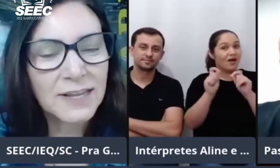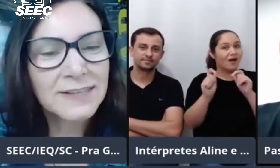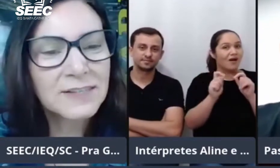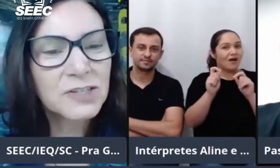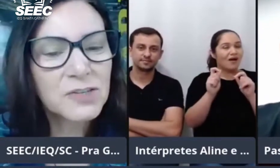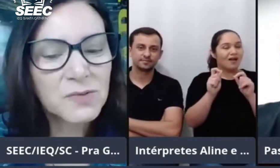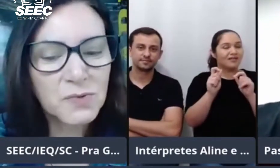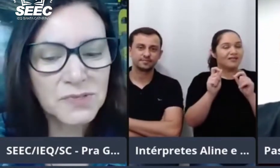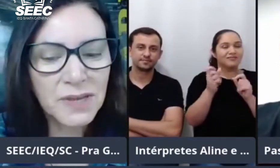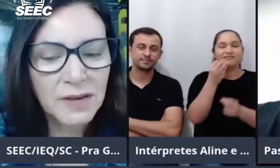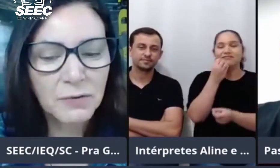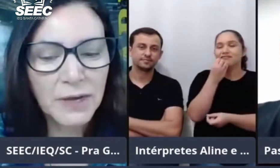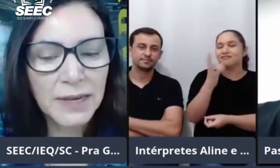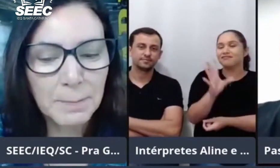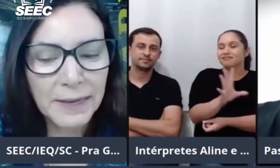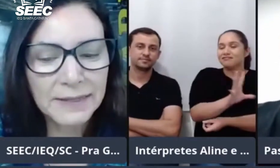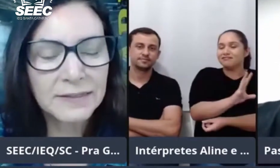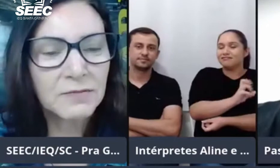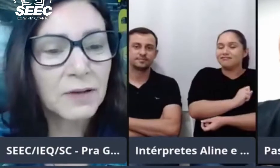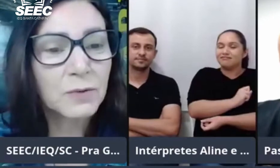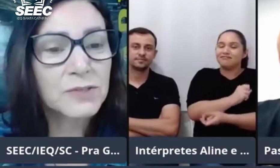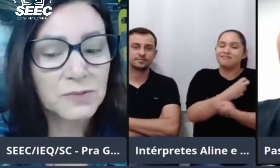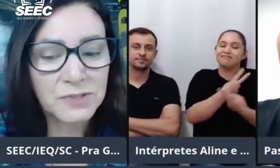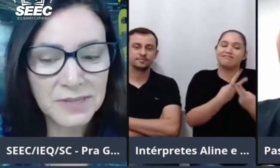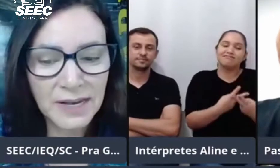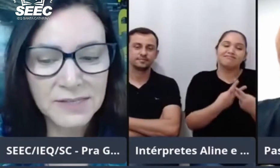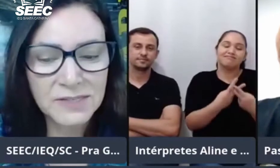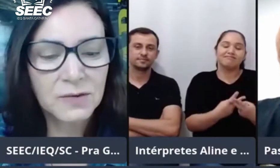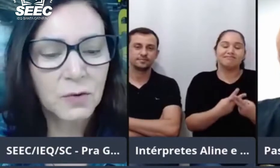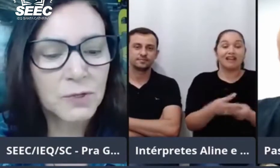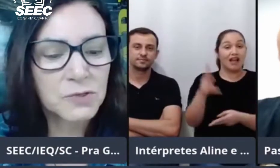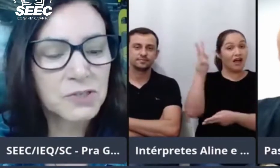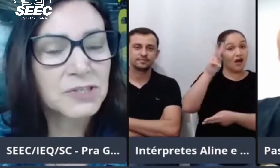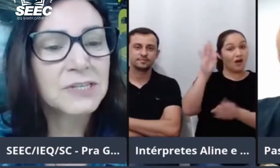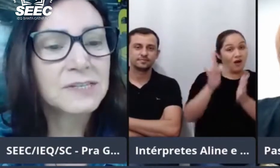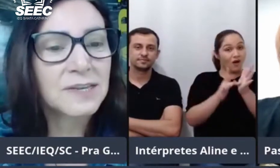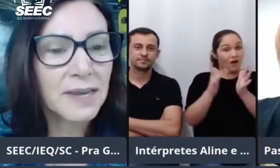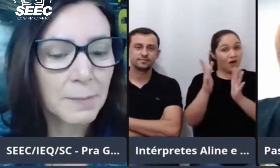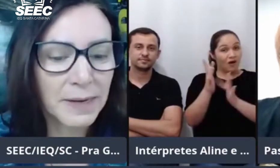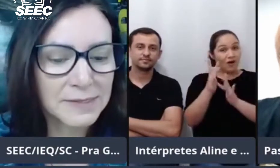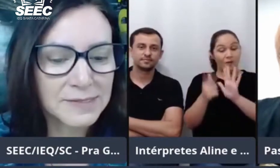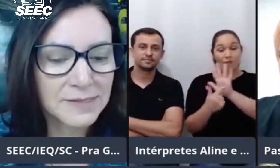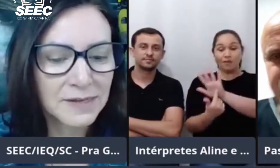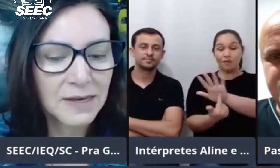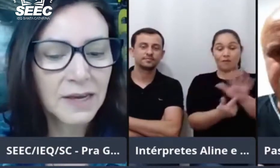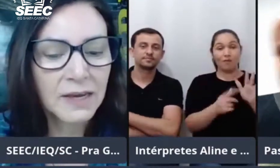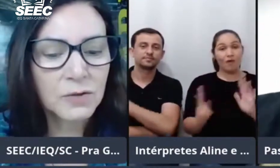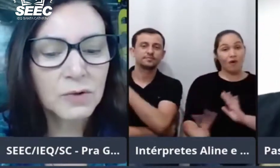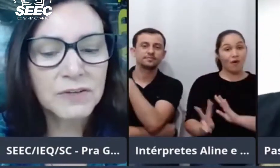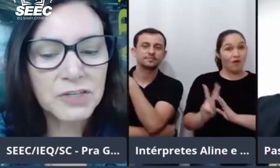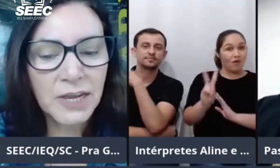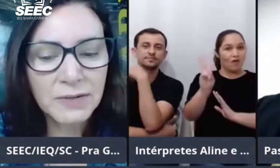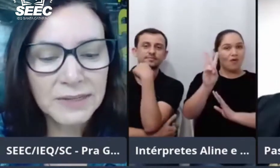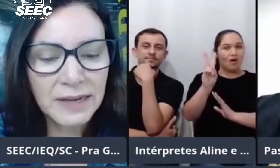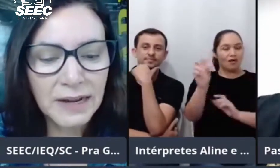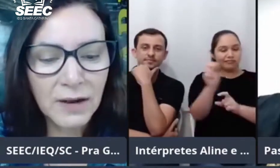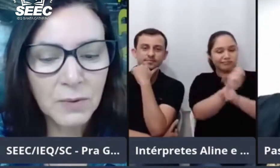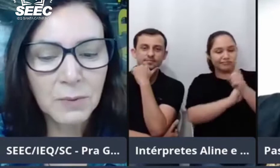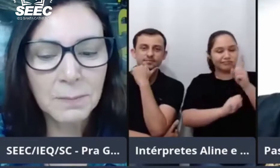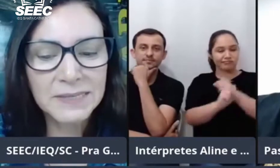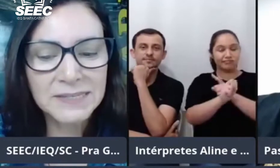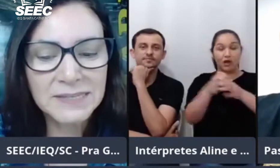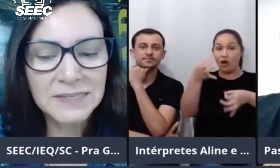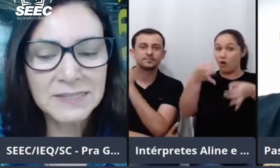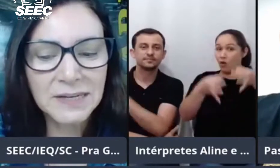A jornada de Jesus foi repleta de valores sociais, como a justiça e a paz. E o Evangelho